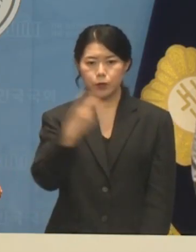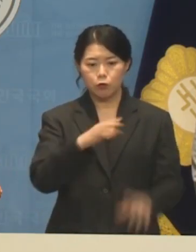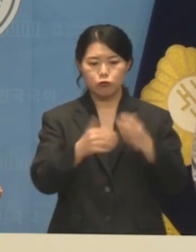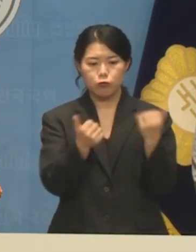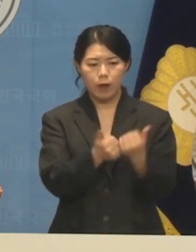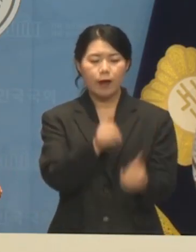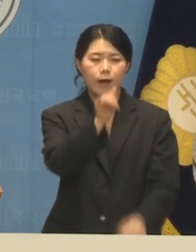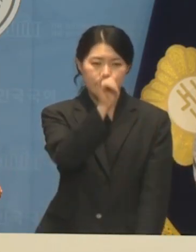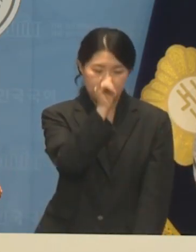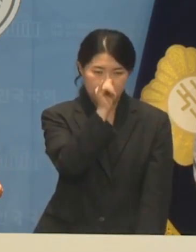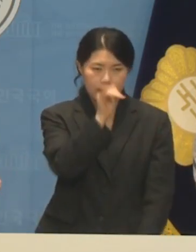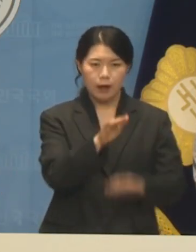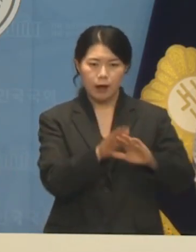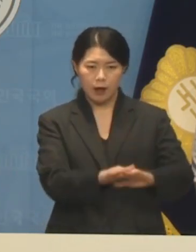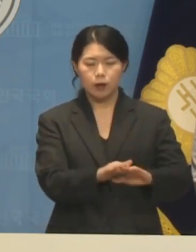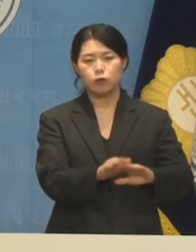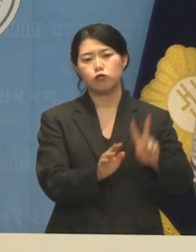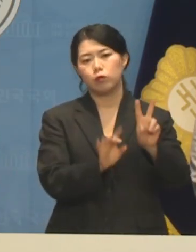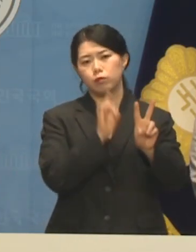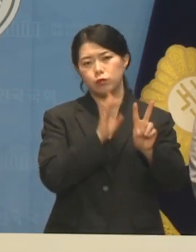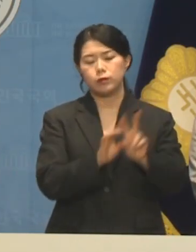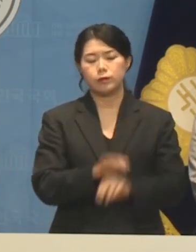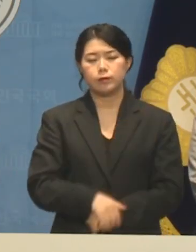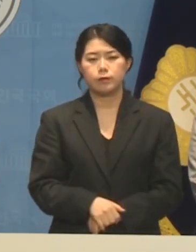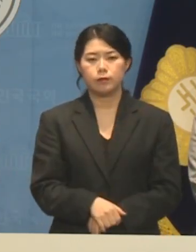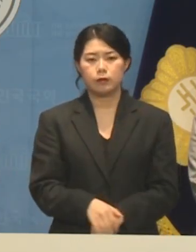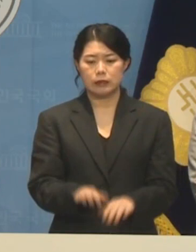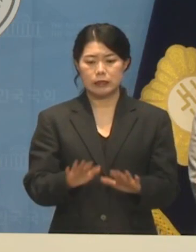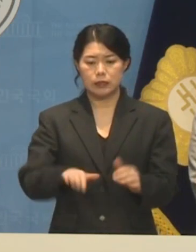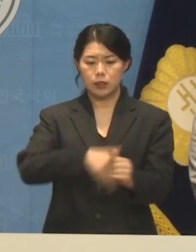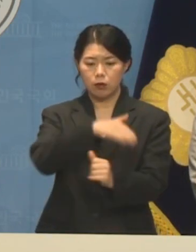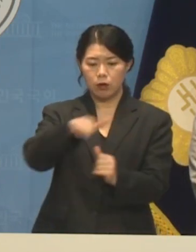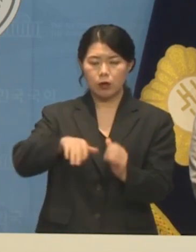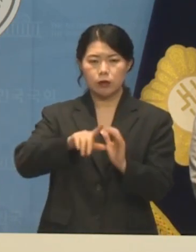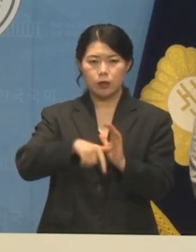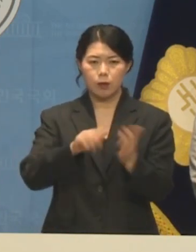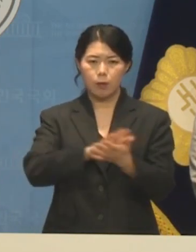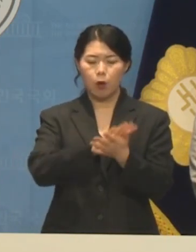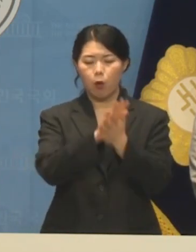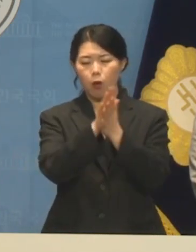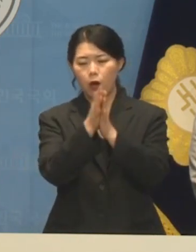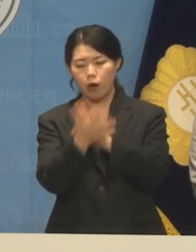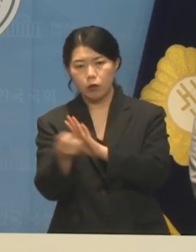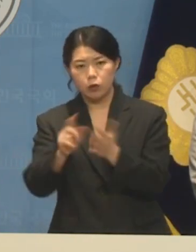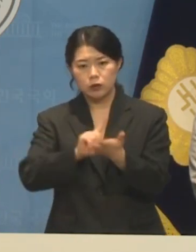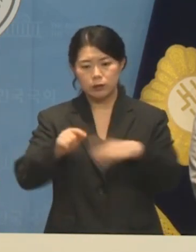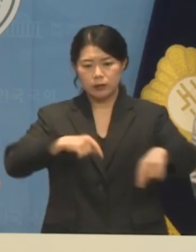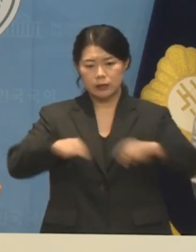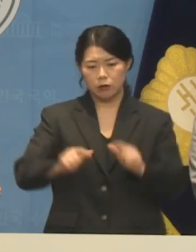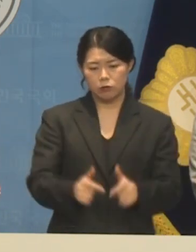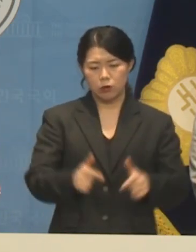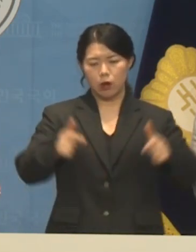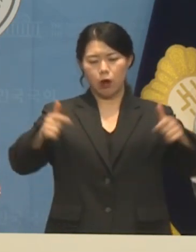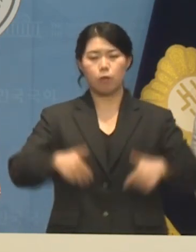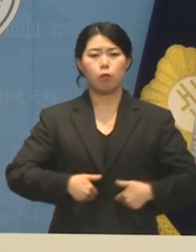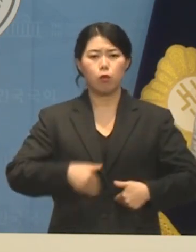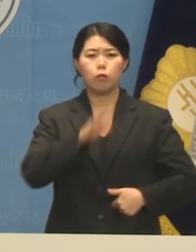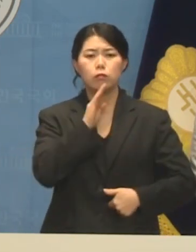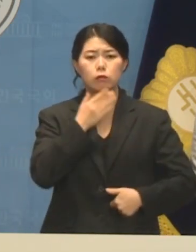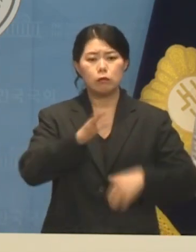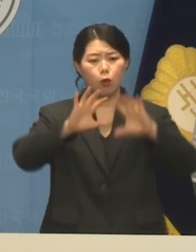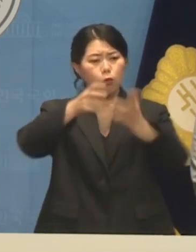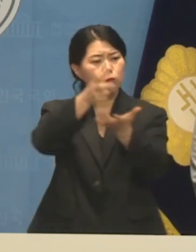수 있다라는 이런 조항만 있습니다. 그래서 현재 시대적인 변화와 지방자치가 오히려 확대돼야 되는 상황에 전혀 맞지